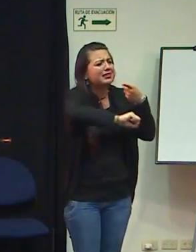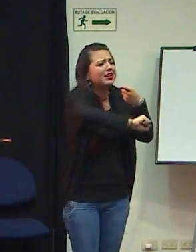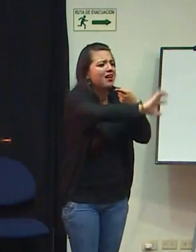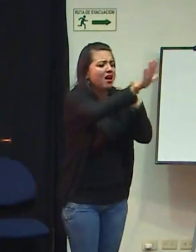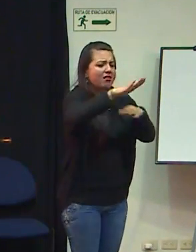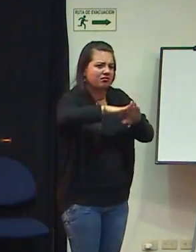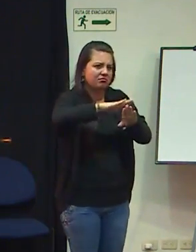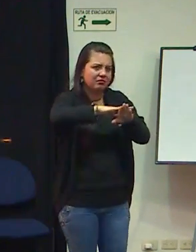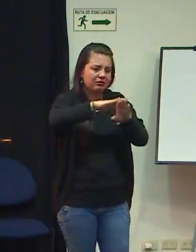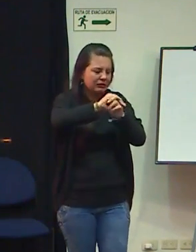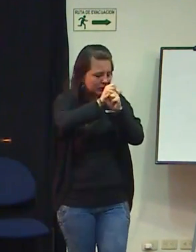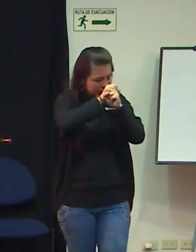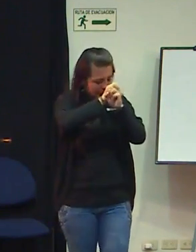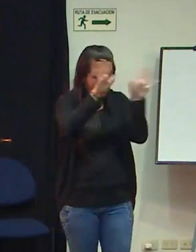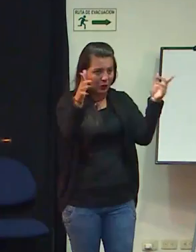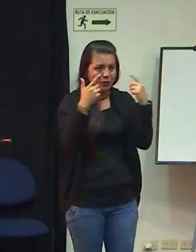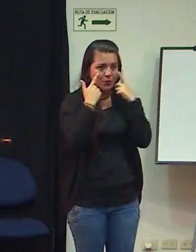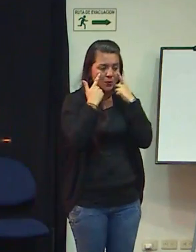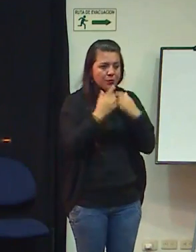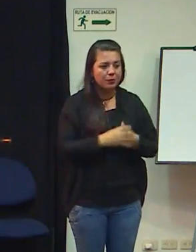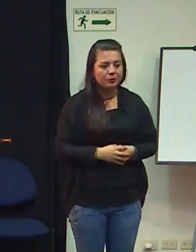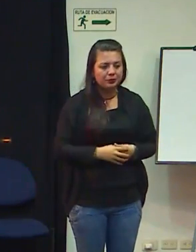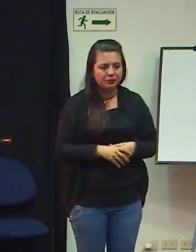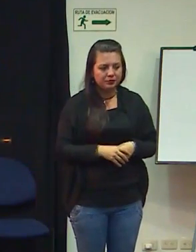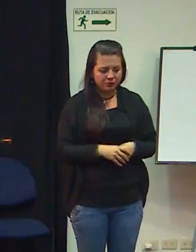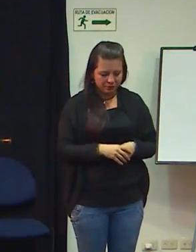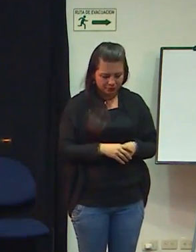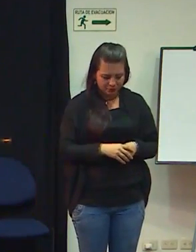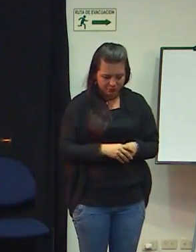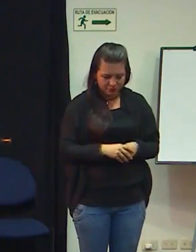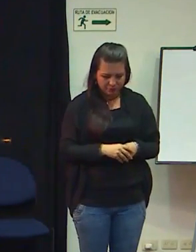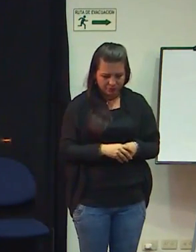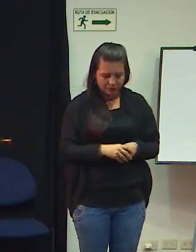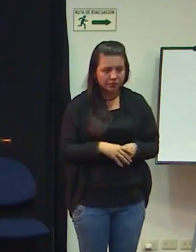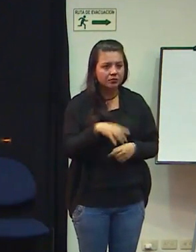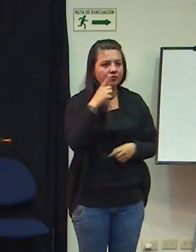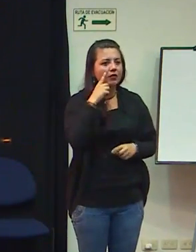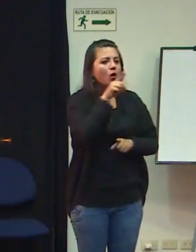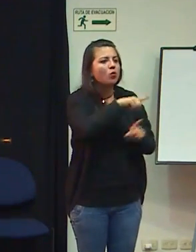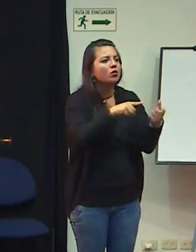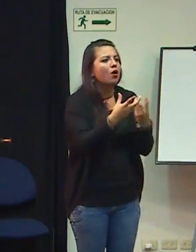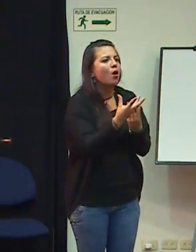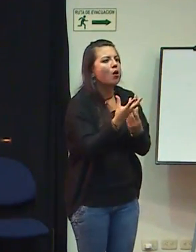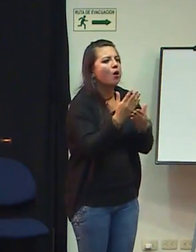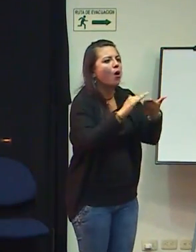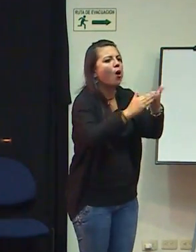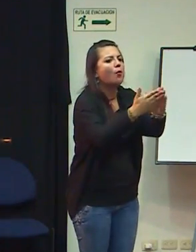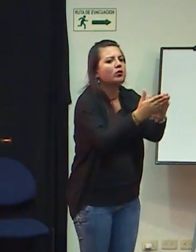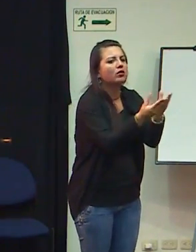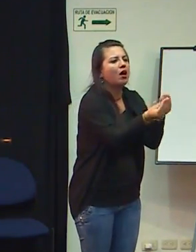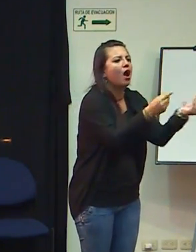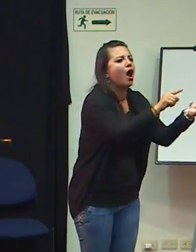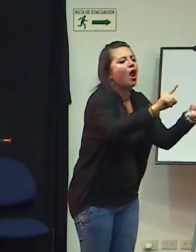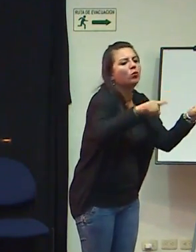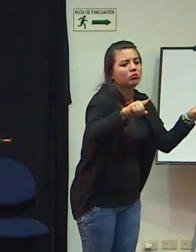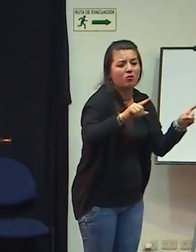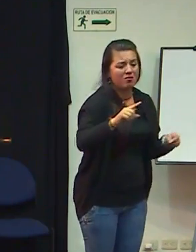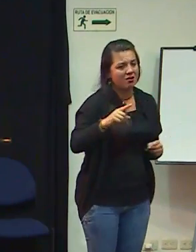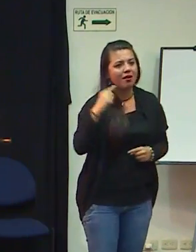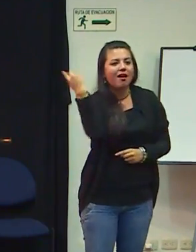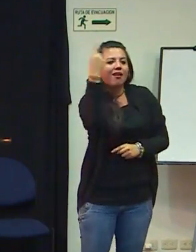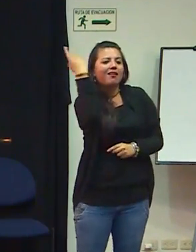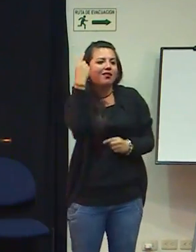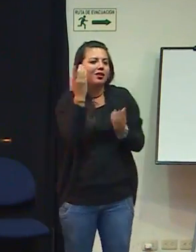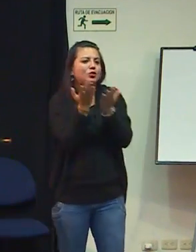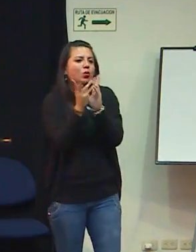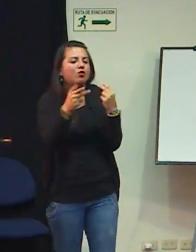que no solamente a algunas comunidades eso se les olvida, sino a todo el estudiantado en general